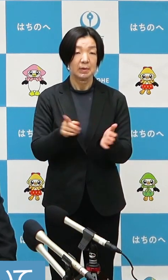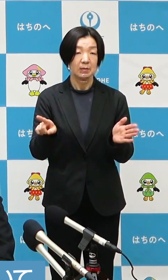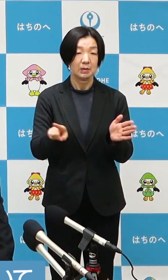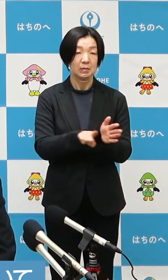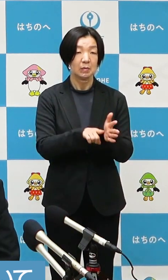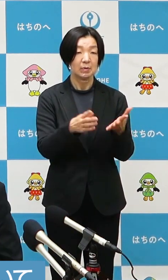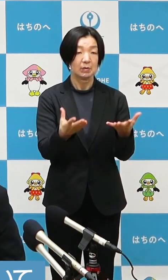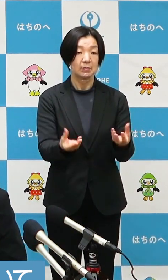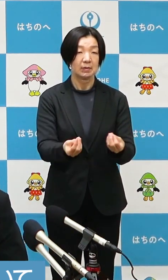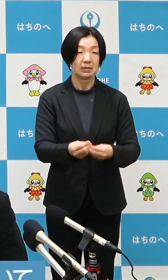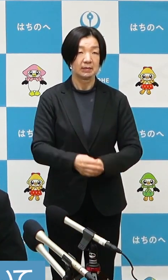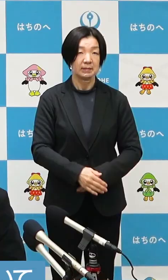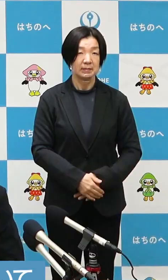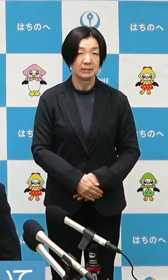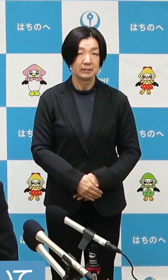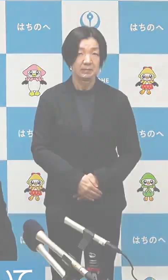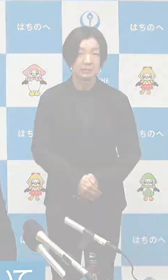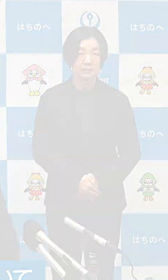でございます